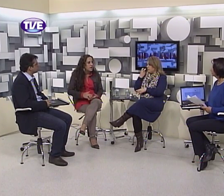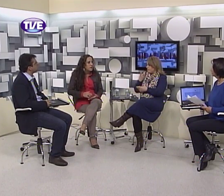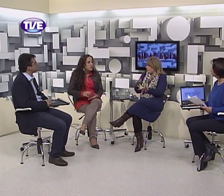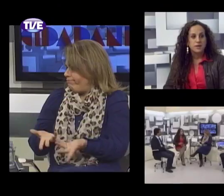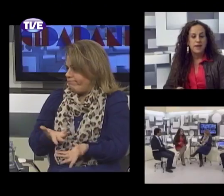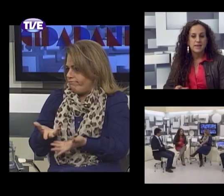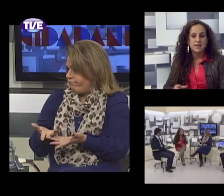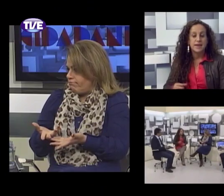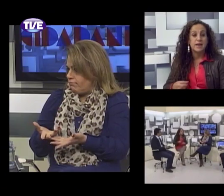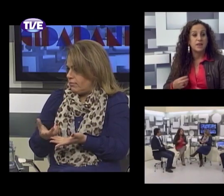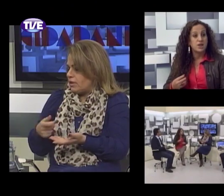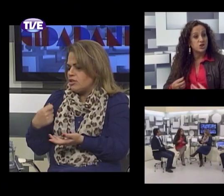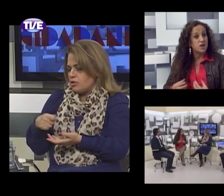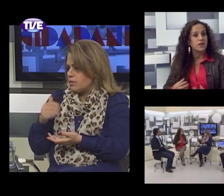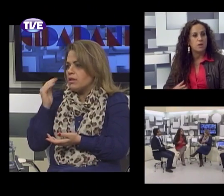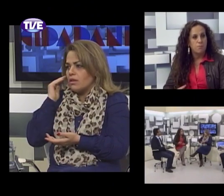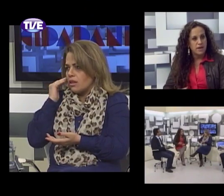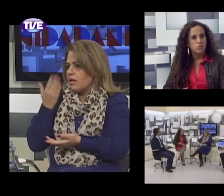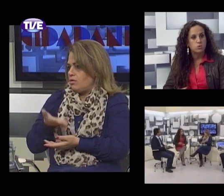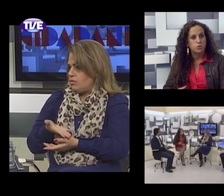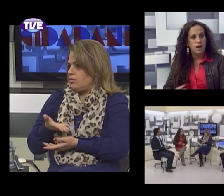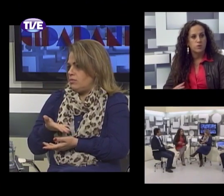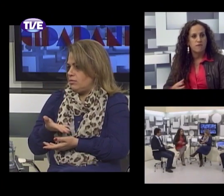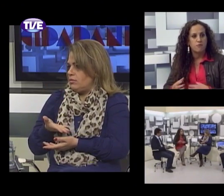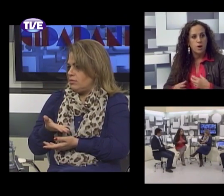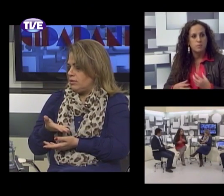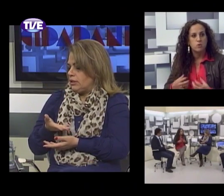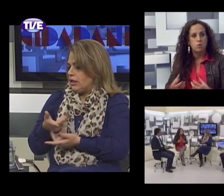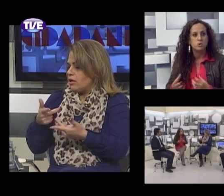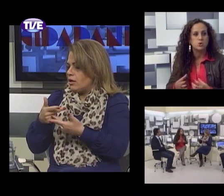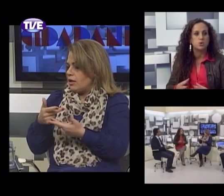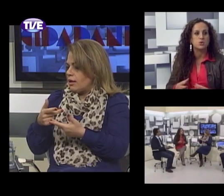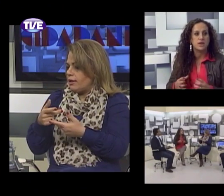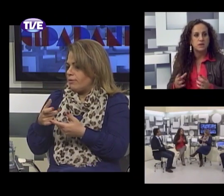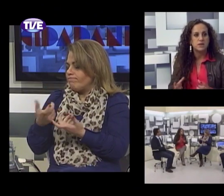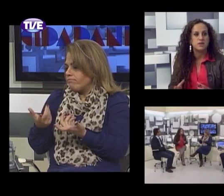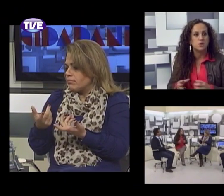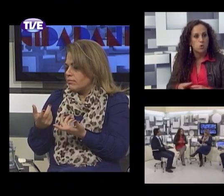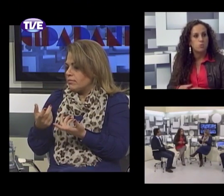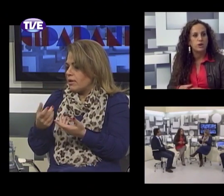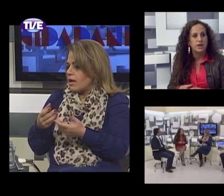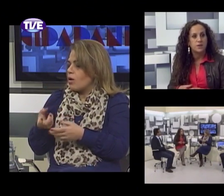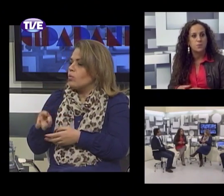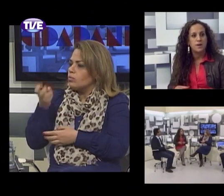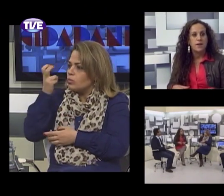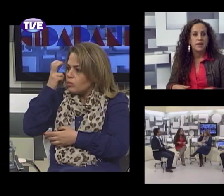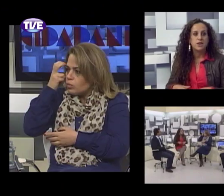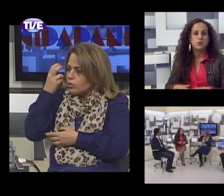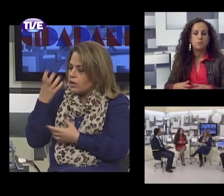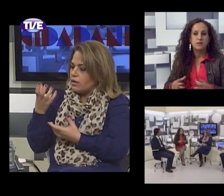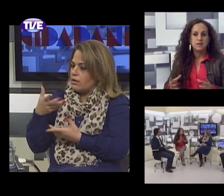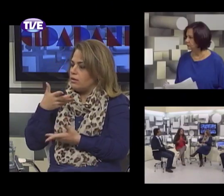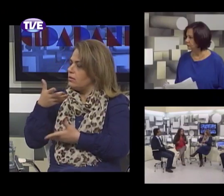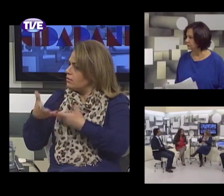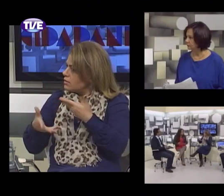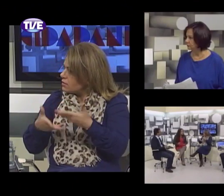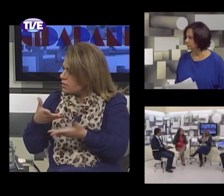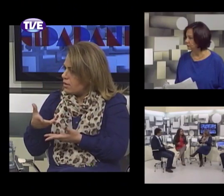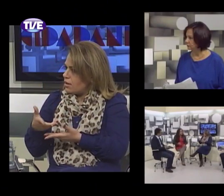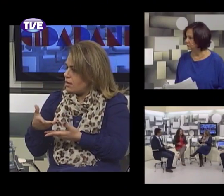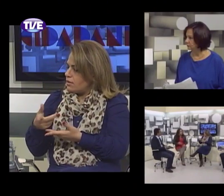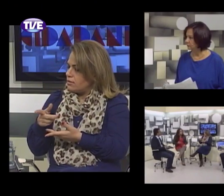compreensão dessa característica que também é cultural, da forma como os surdos entre si se comunicam. Isso precisa